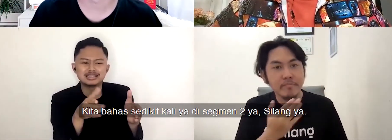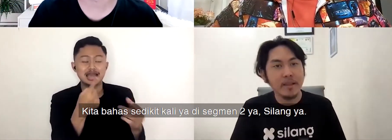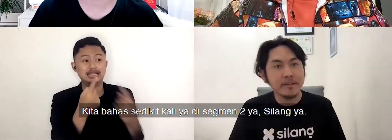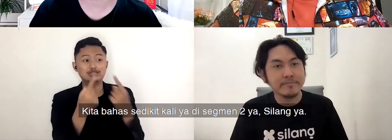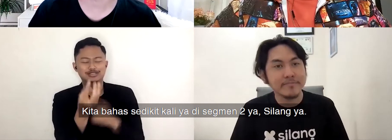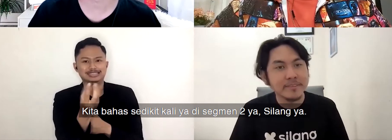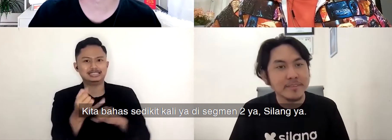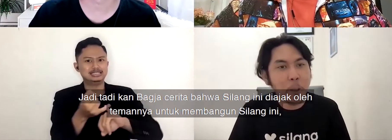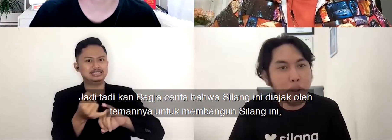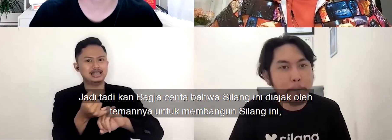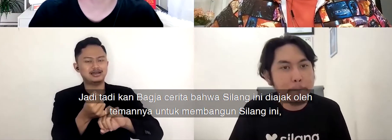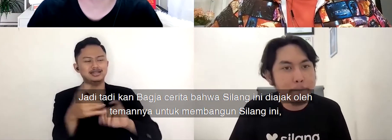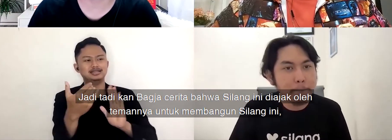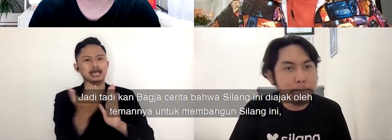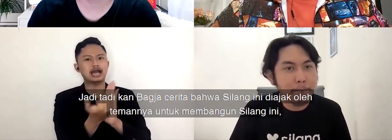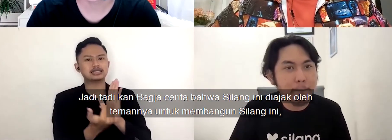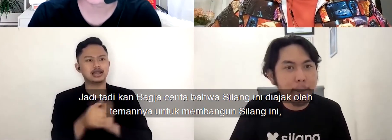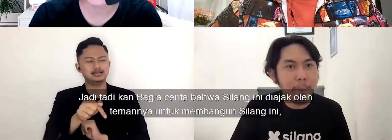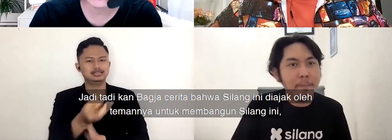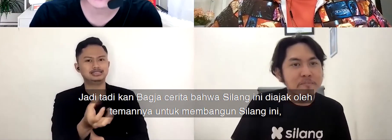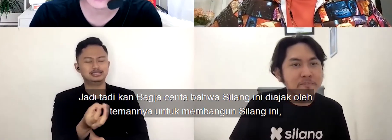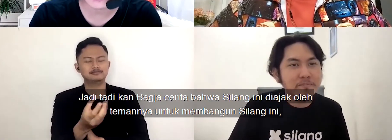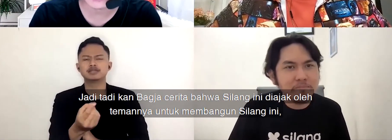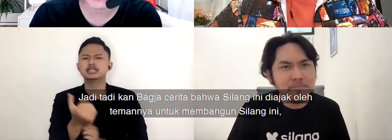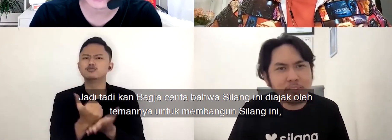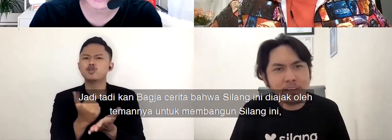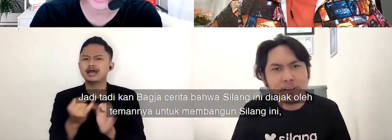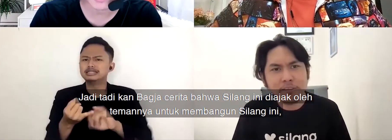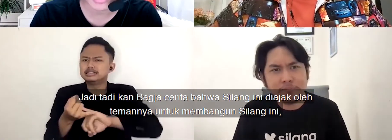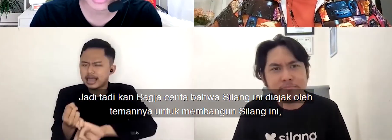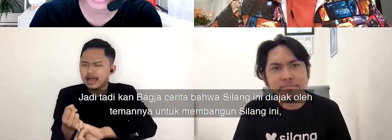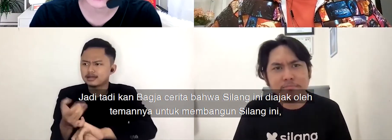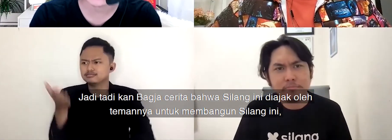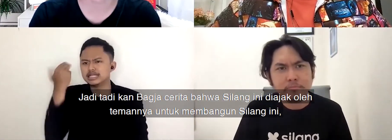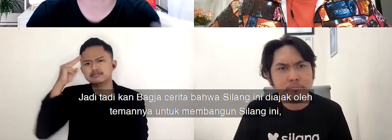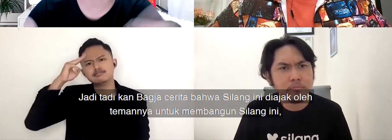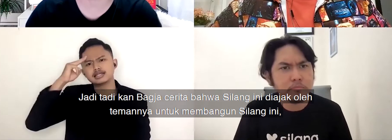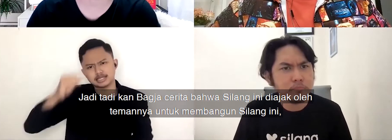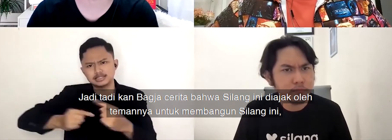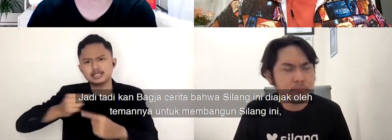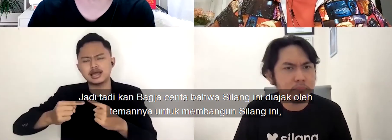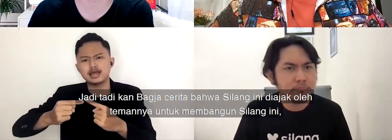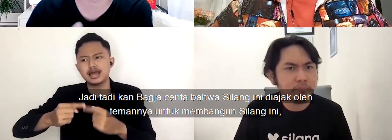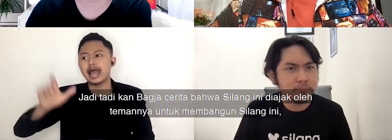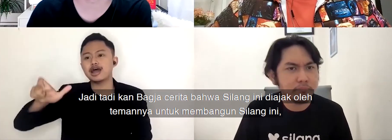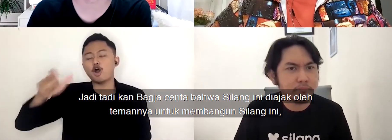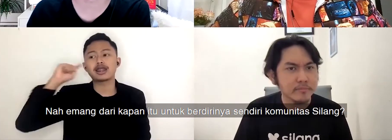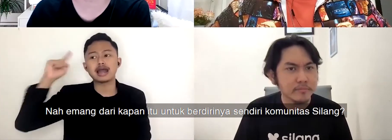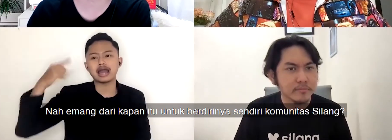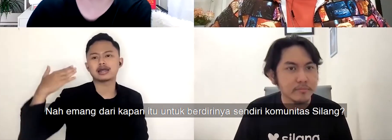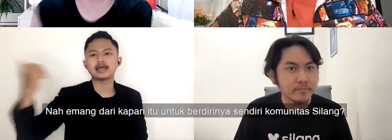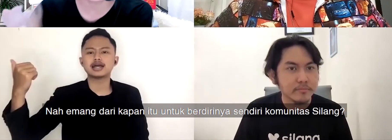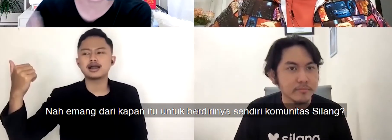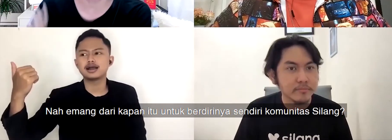ya di di segmen ini hilang ya jadi hilang ini sebenernya dari cerita bahagia bahwa silang ini diajak oleh temannya untuk membangun